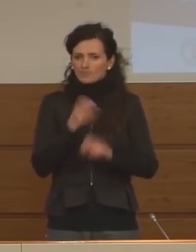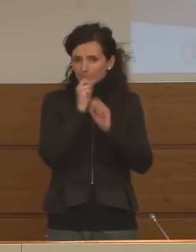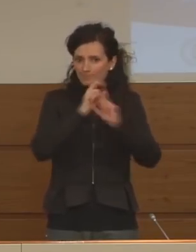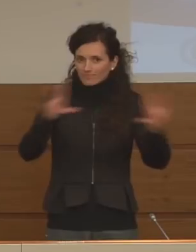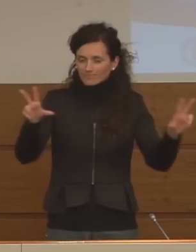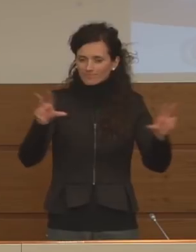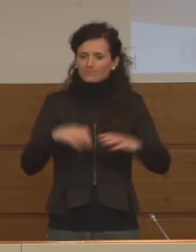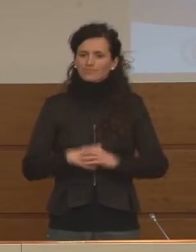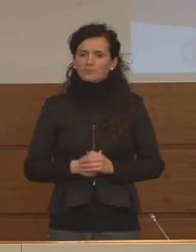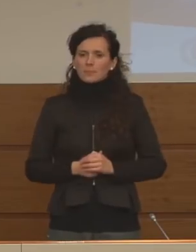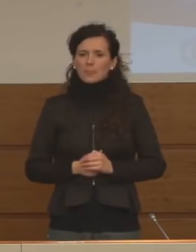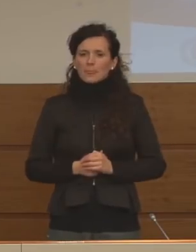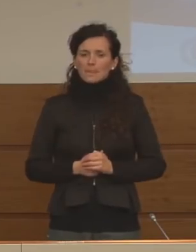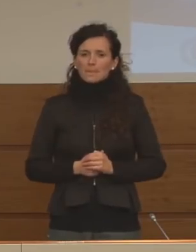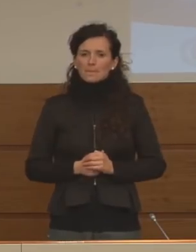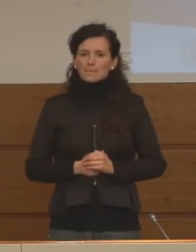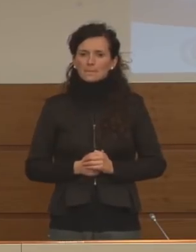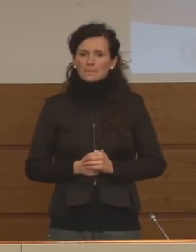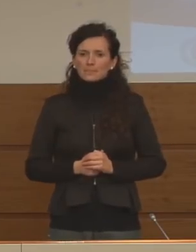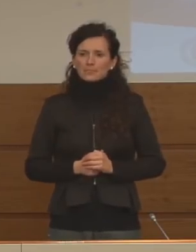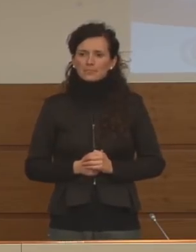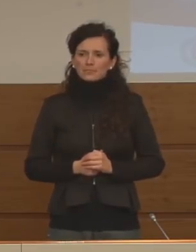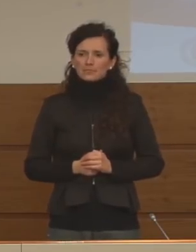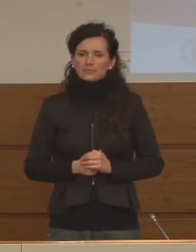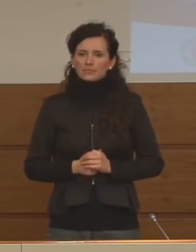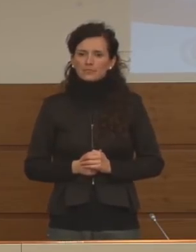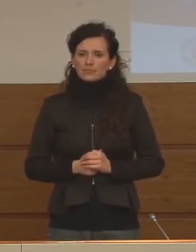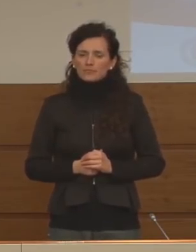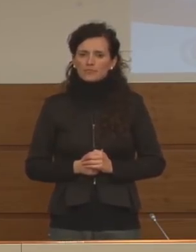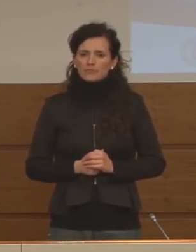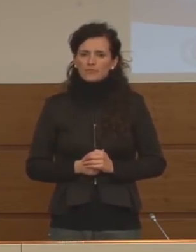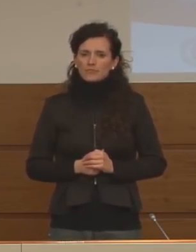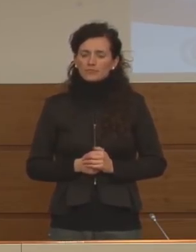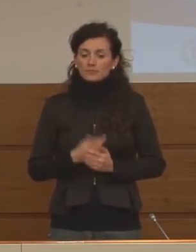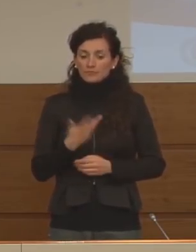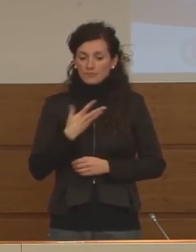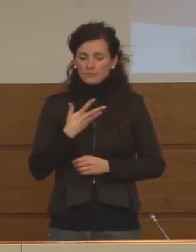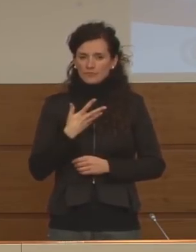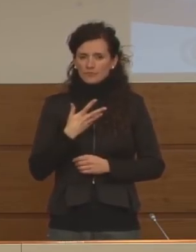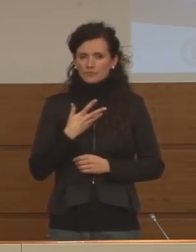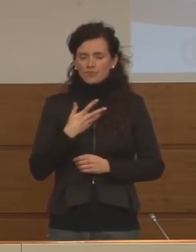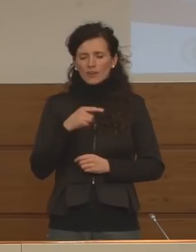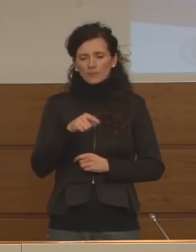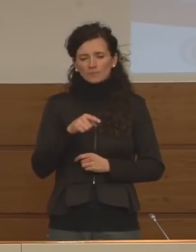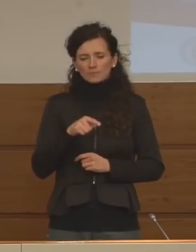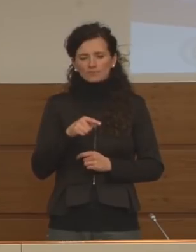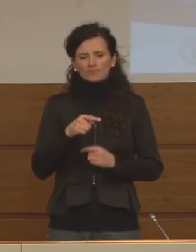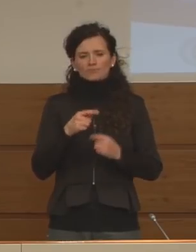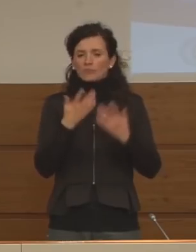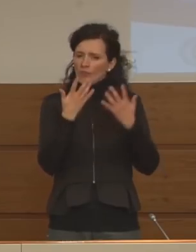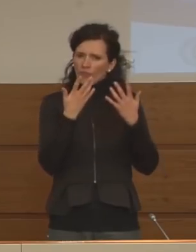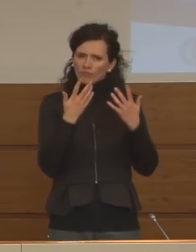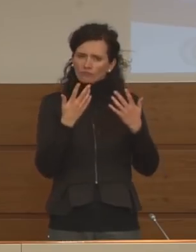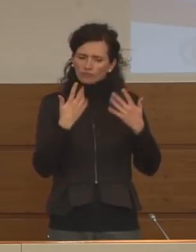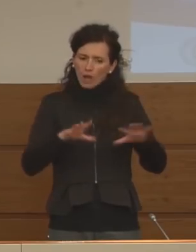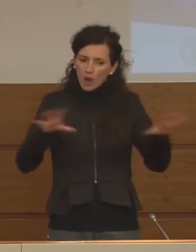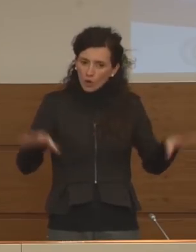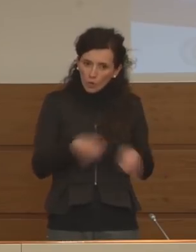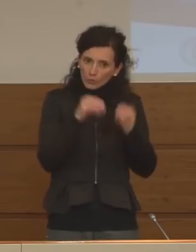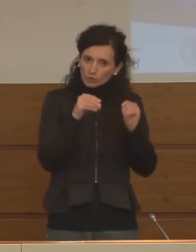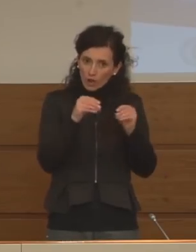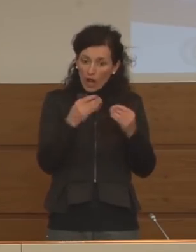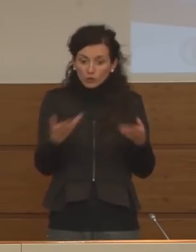e che abbiamo avviato e sostanzialmente concluso un